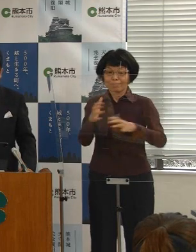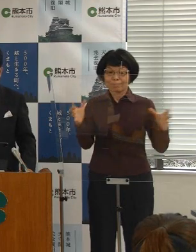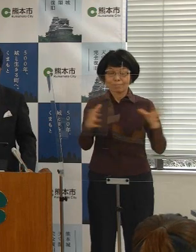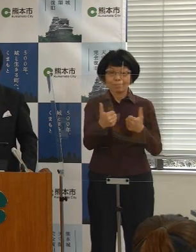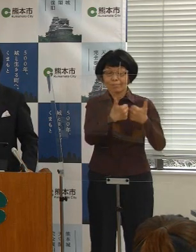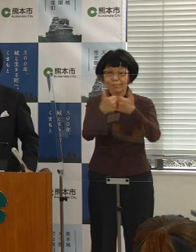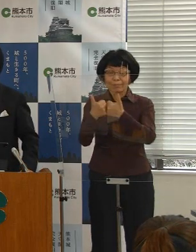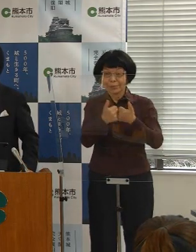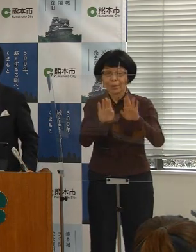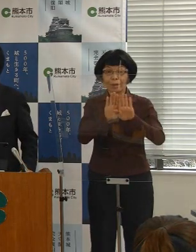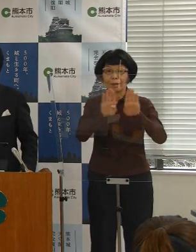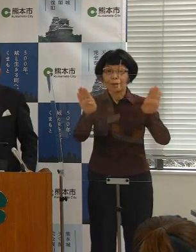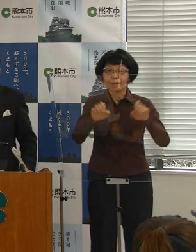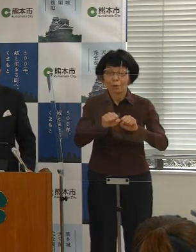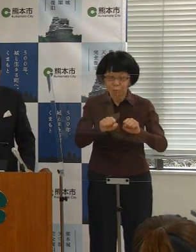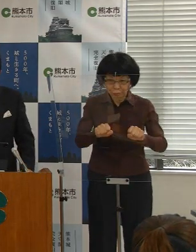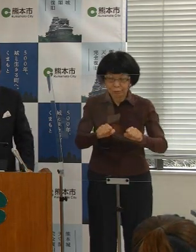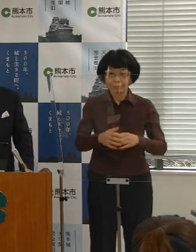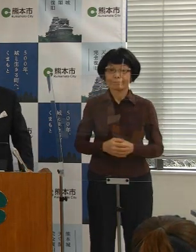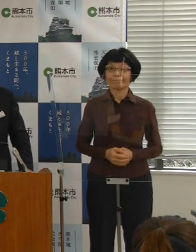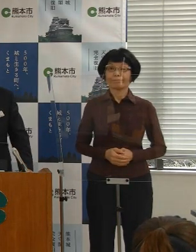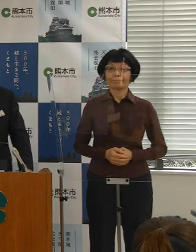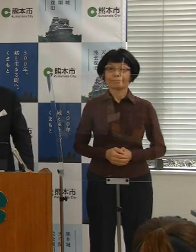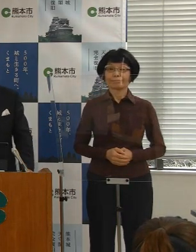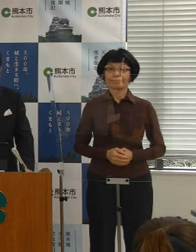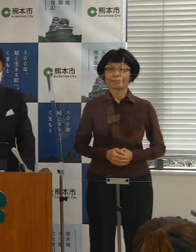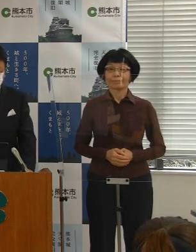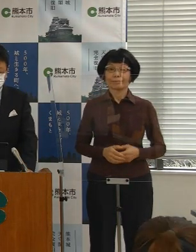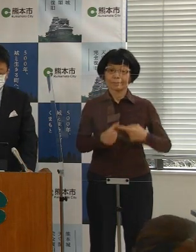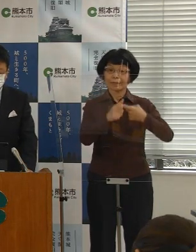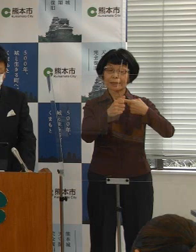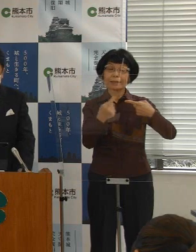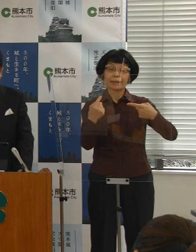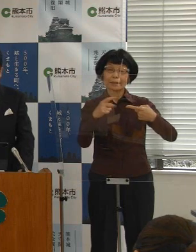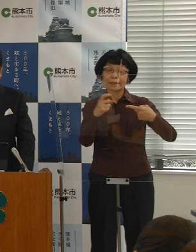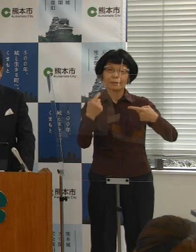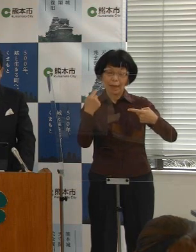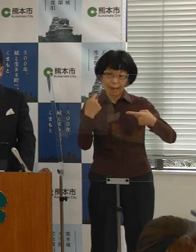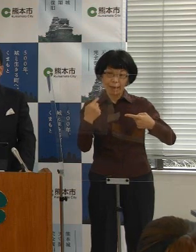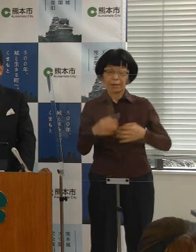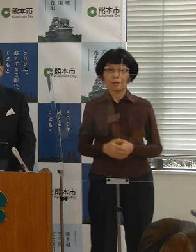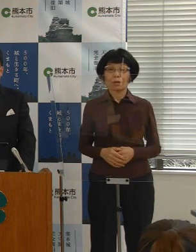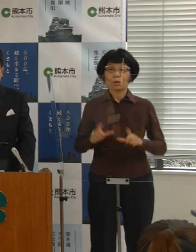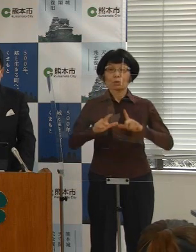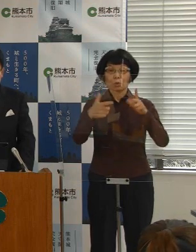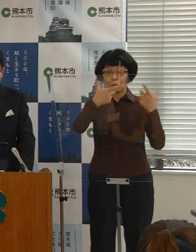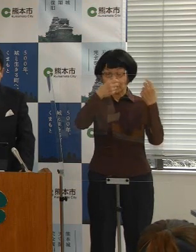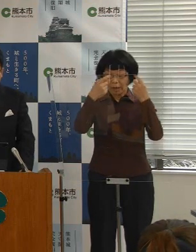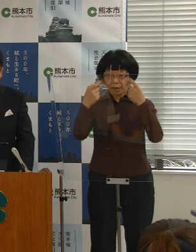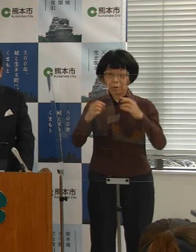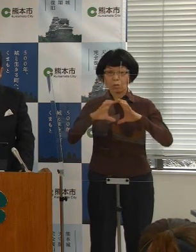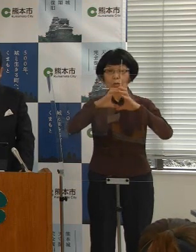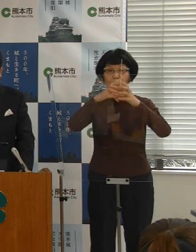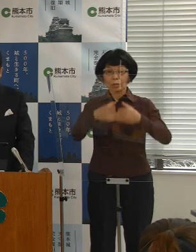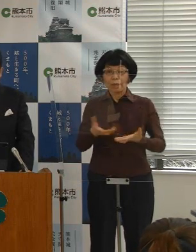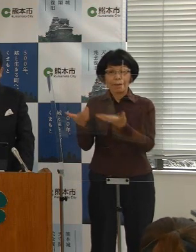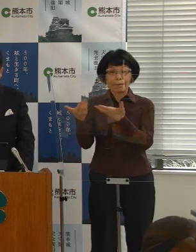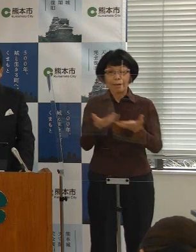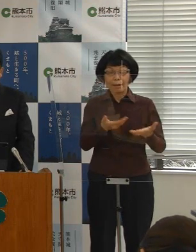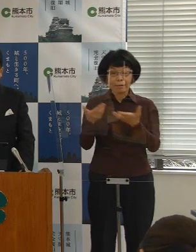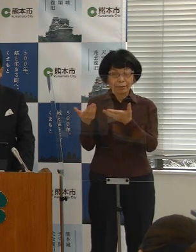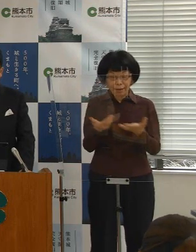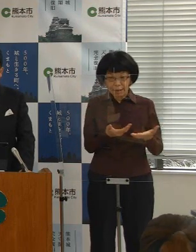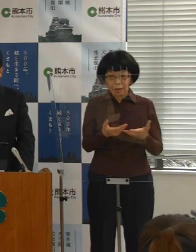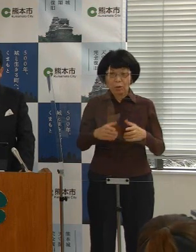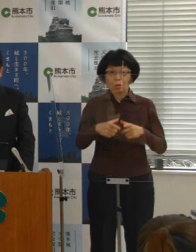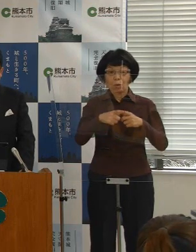。1日目は東京大学の名誉教授で国際灌漑排水委員会国内委員会